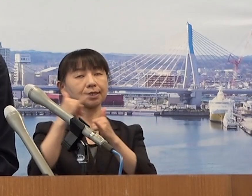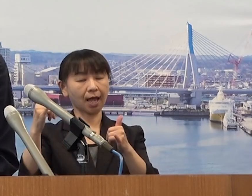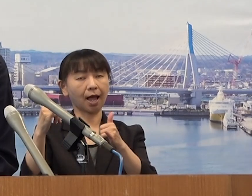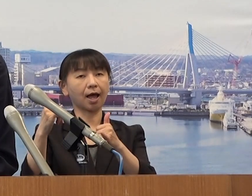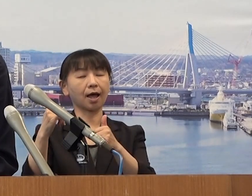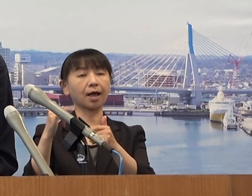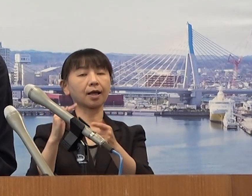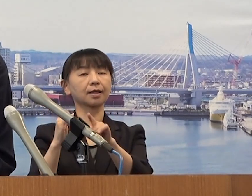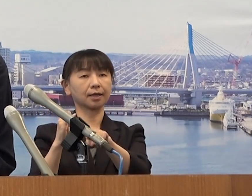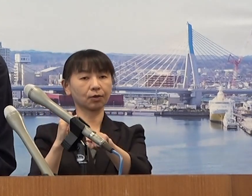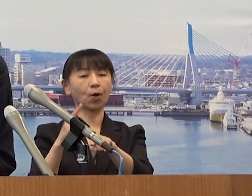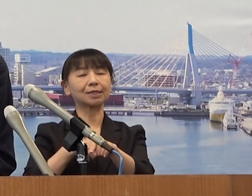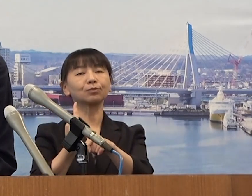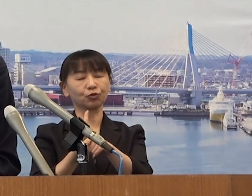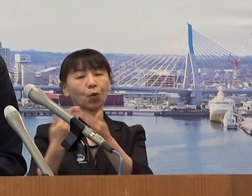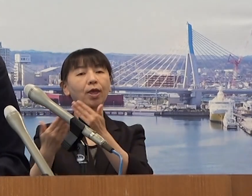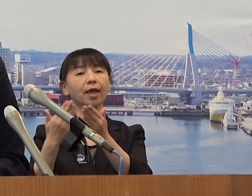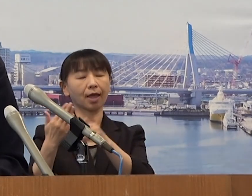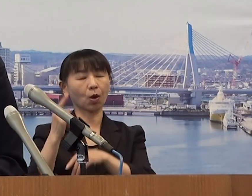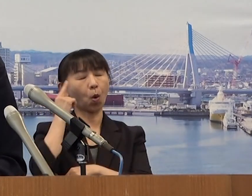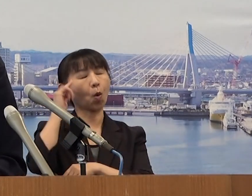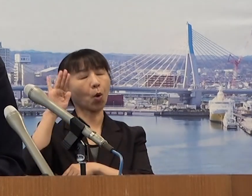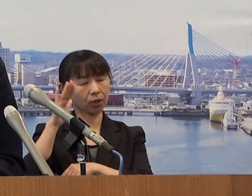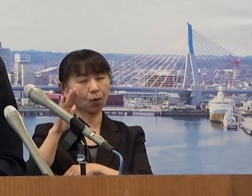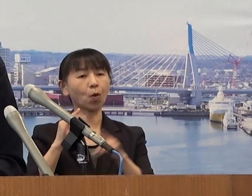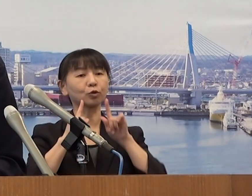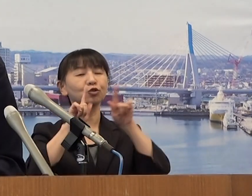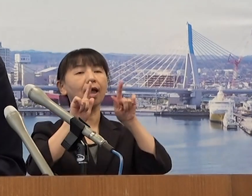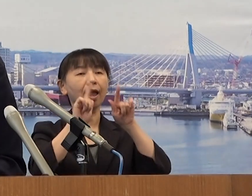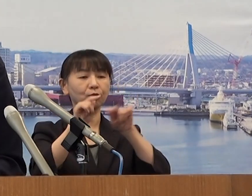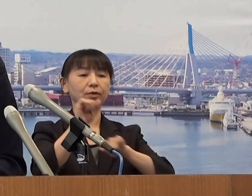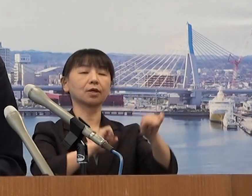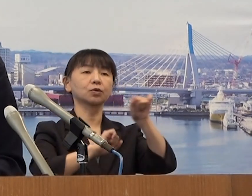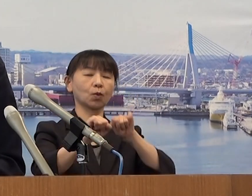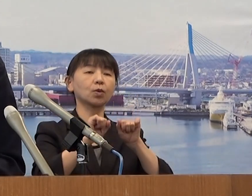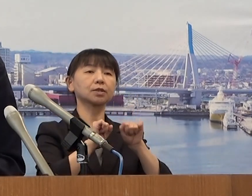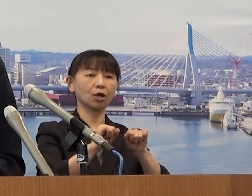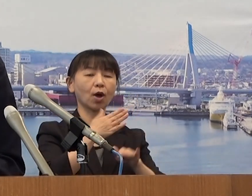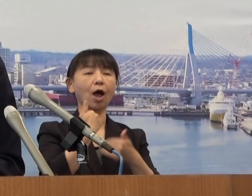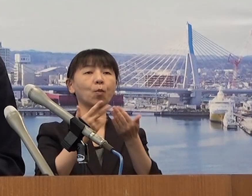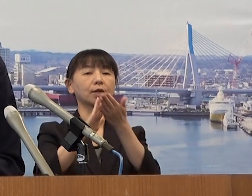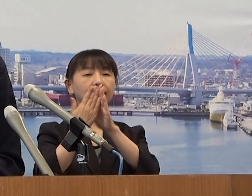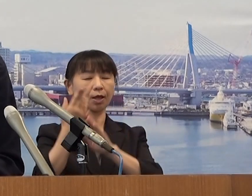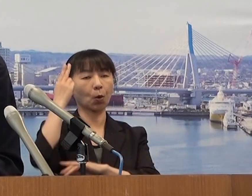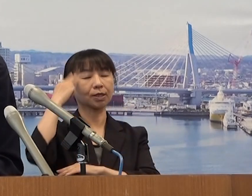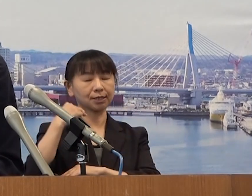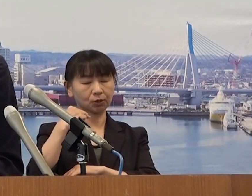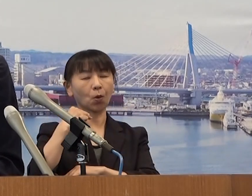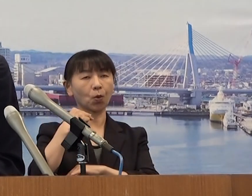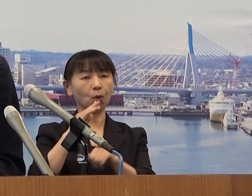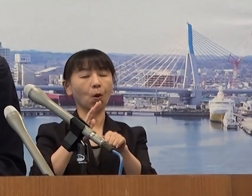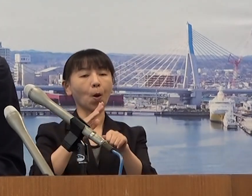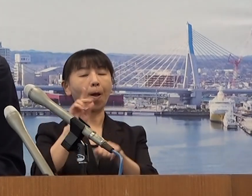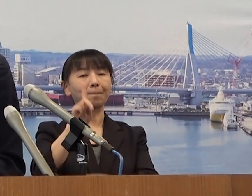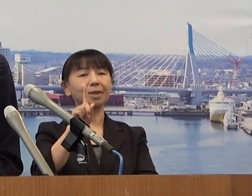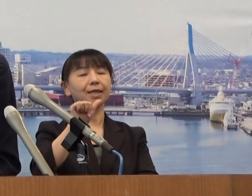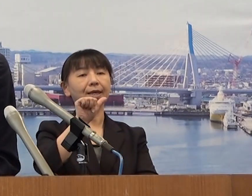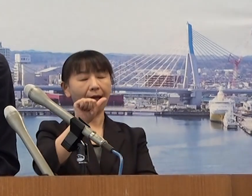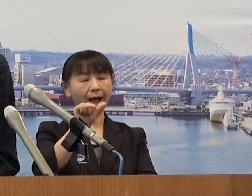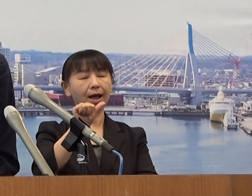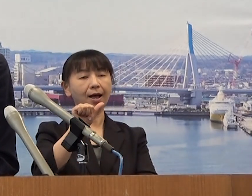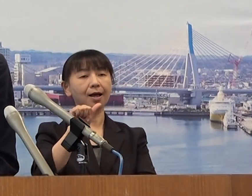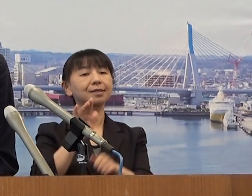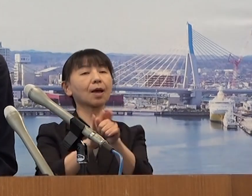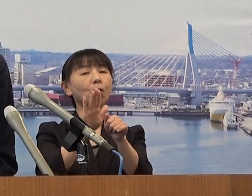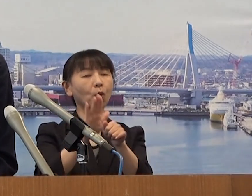り自分たちの経験や思いを伝える活動をされている青森県認知症ピアサポーターの方からメ